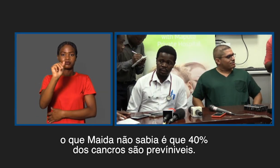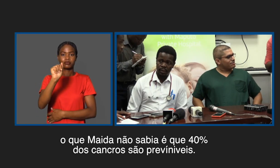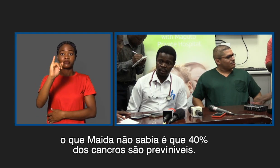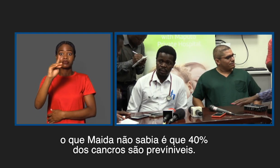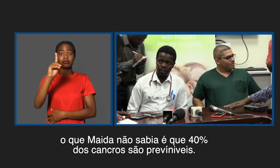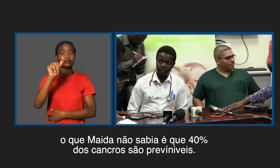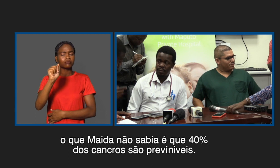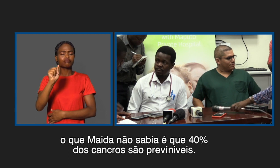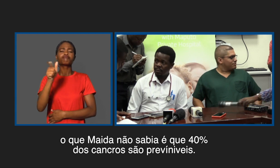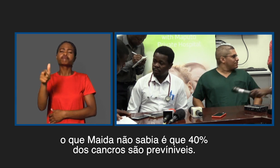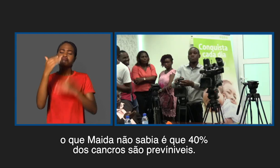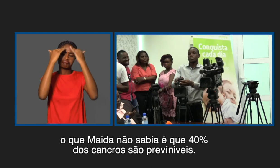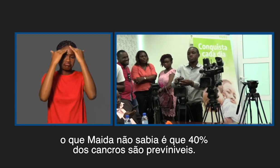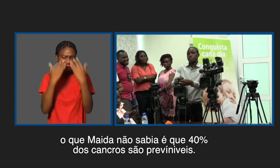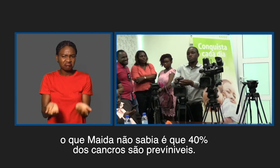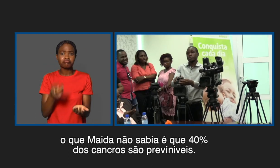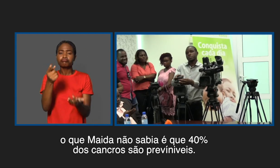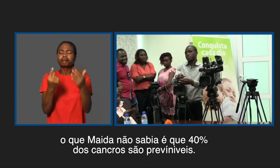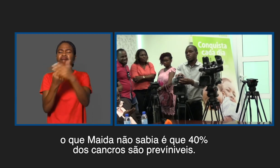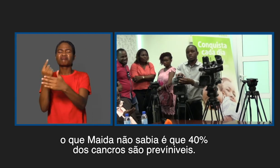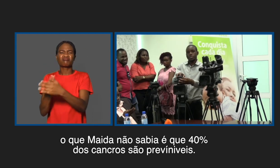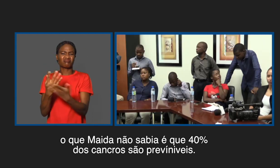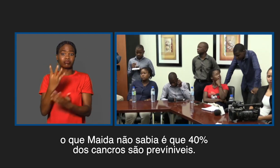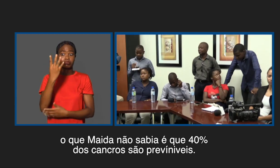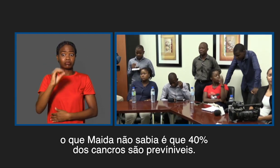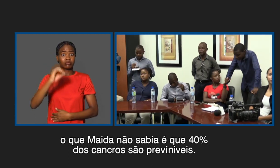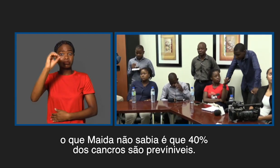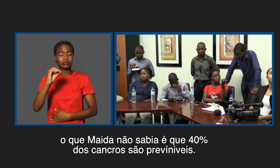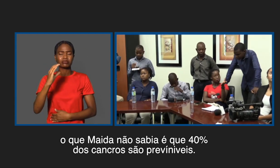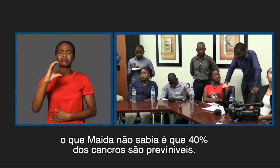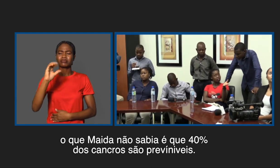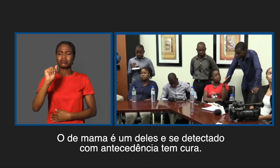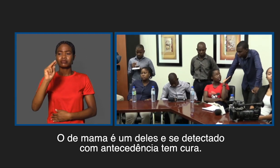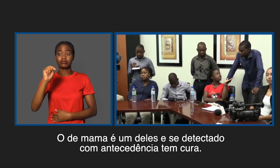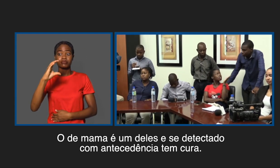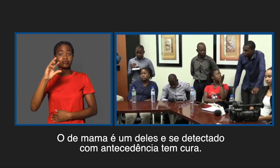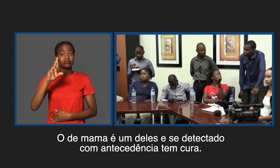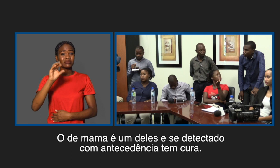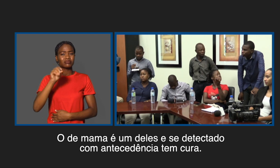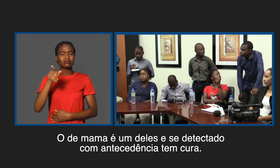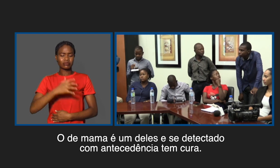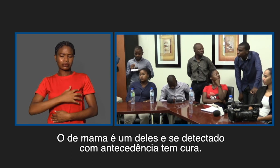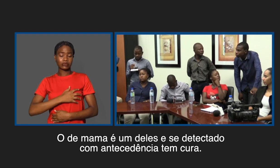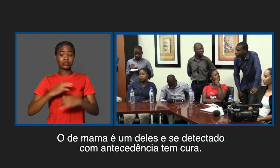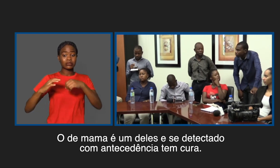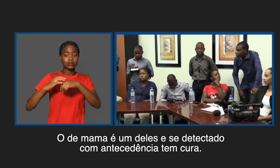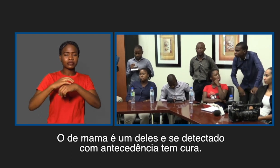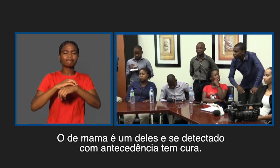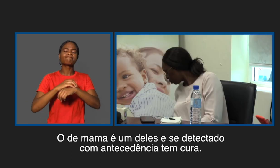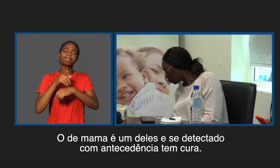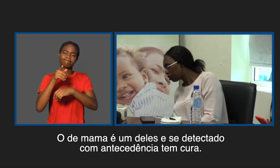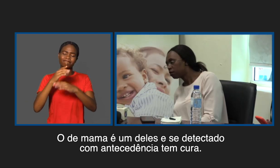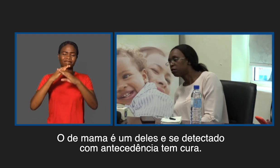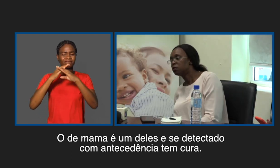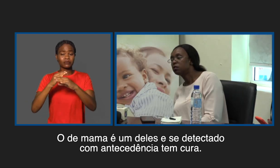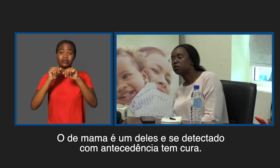O que Maida não sabia é que 40% dos cânceres são preveníveis. O de mama é um deles e, se